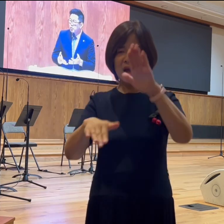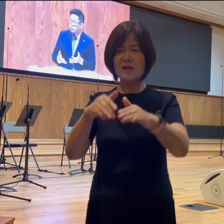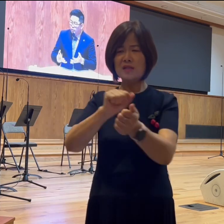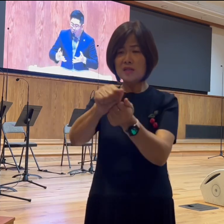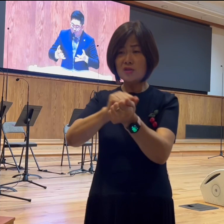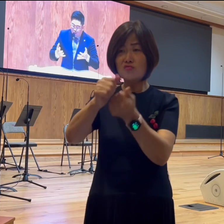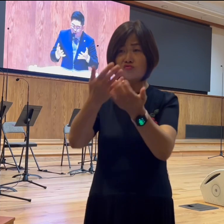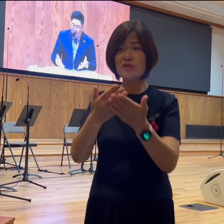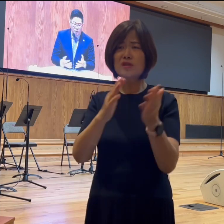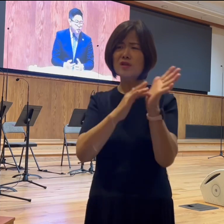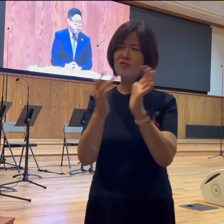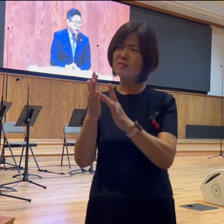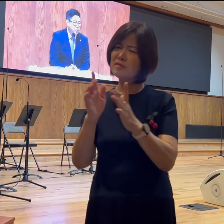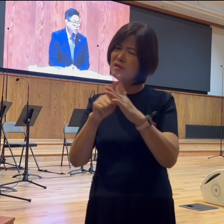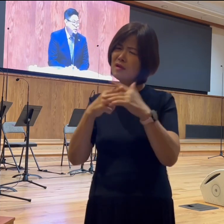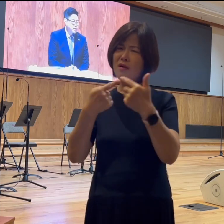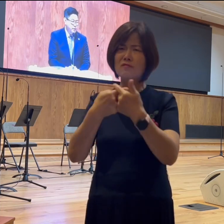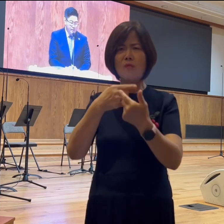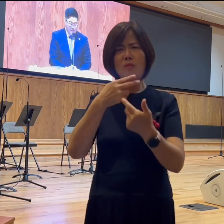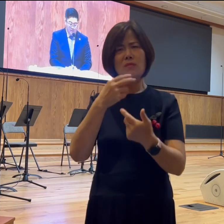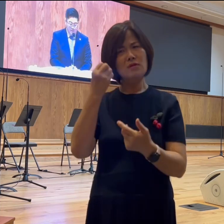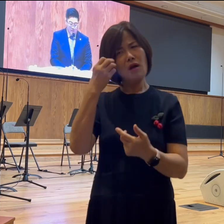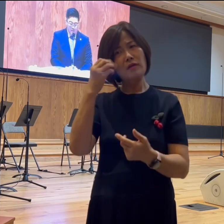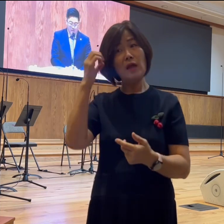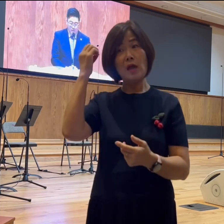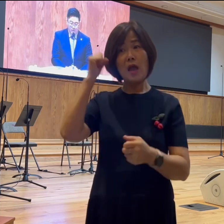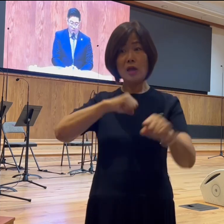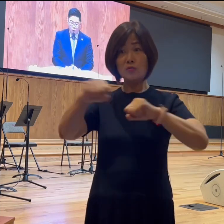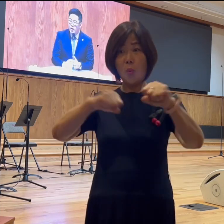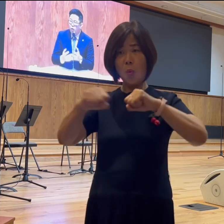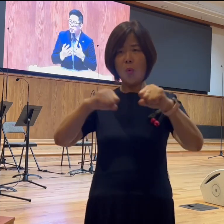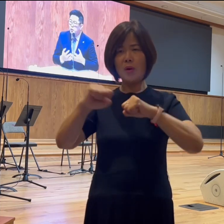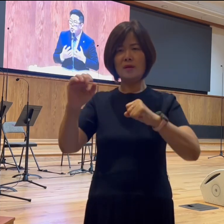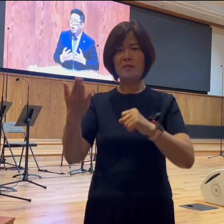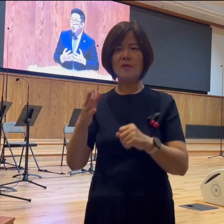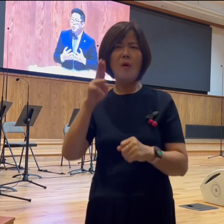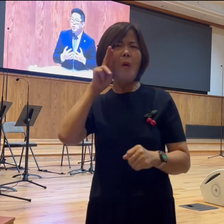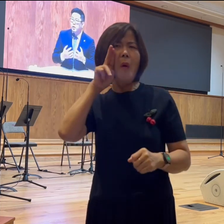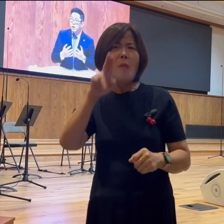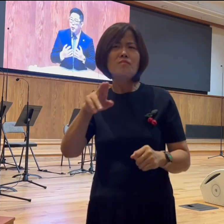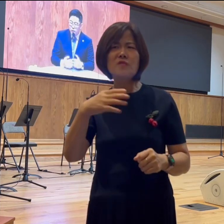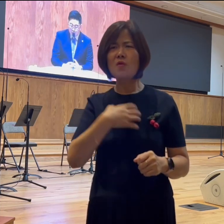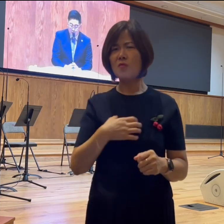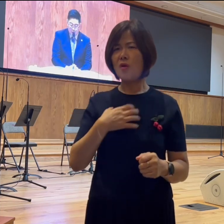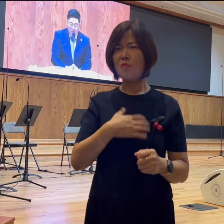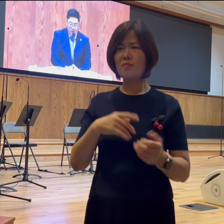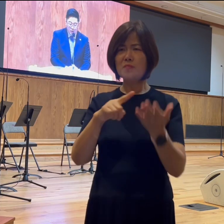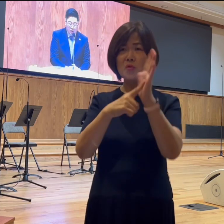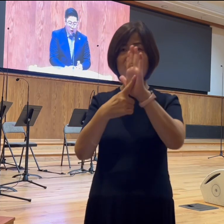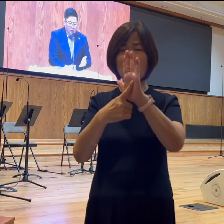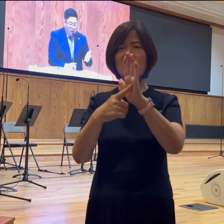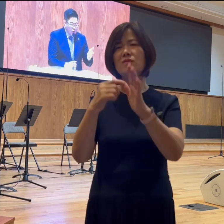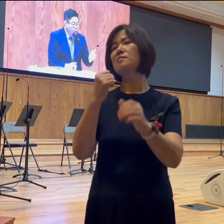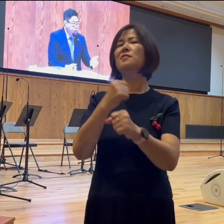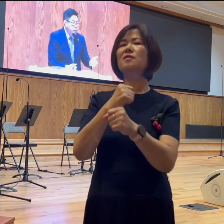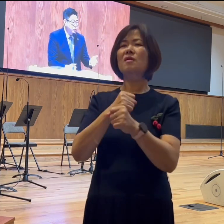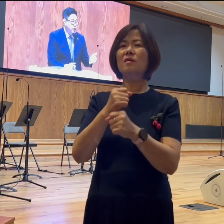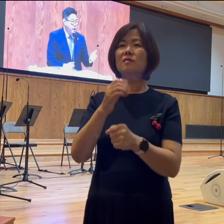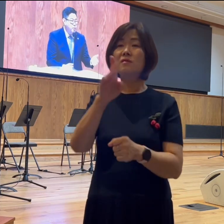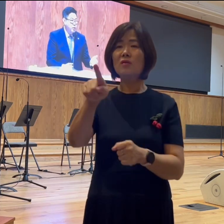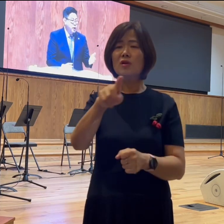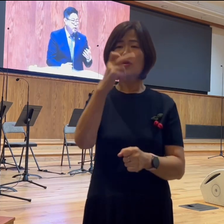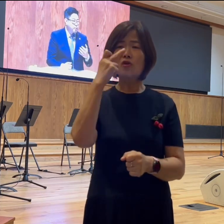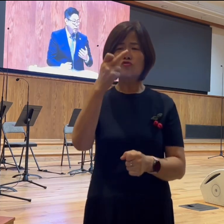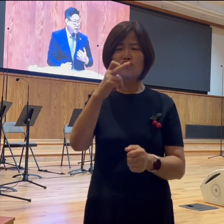좀 이해할 수 없는 행동을 하세요. 또 엄청 괴로운 표정을 지으시면서 니네 12명 중에 한